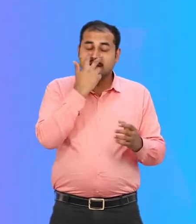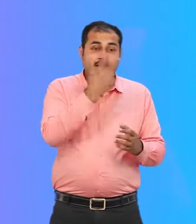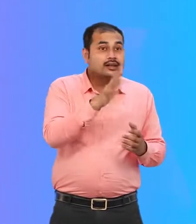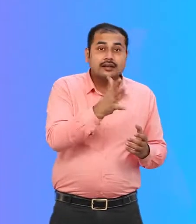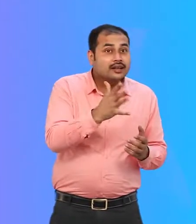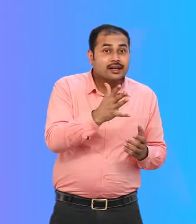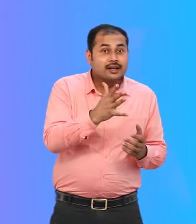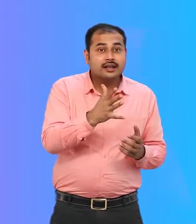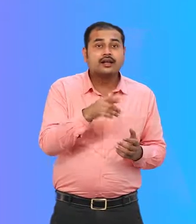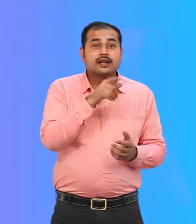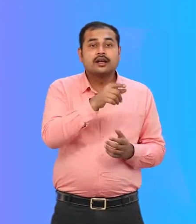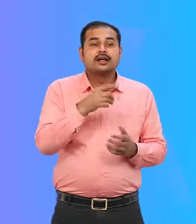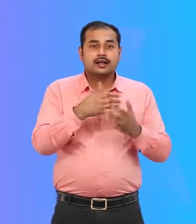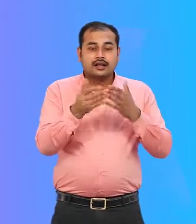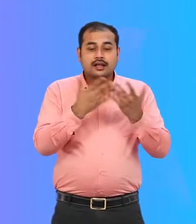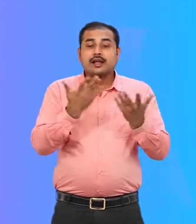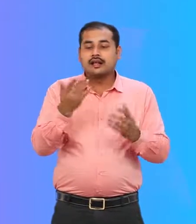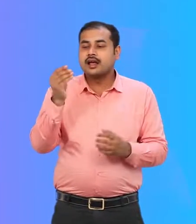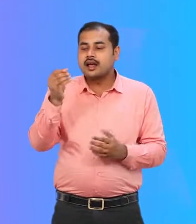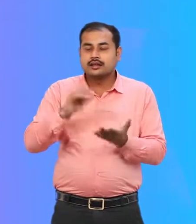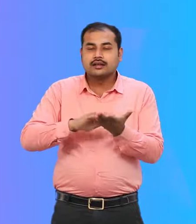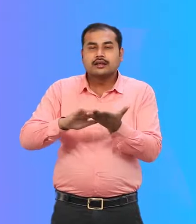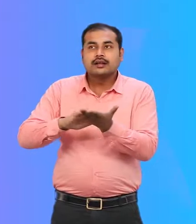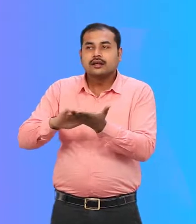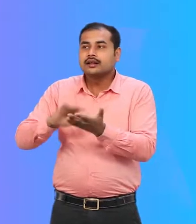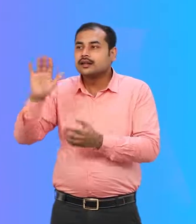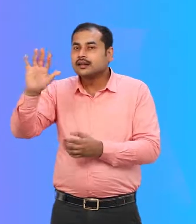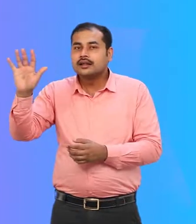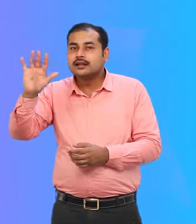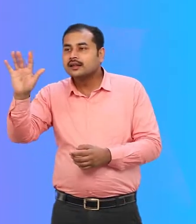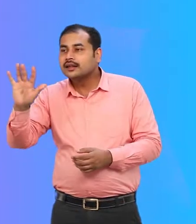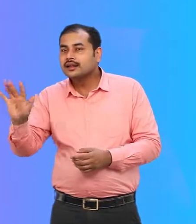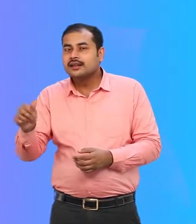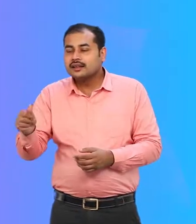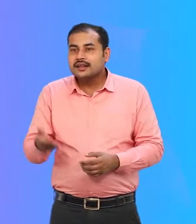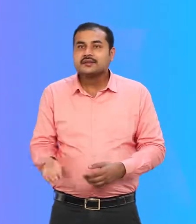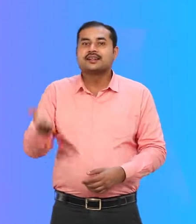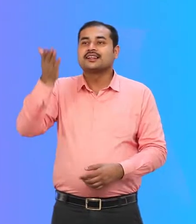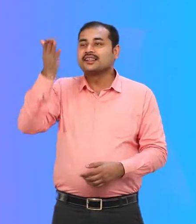सकता तो वह उन्हें छूकर सरलता से लेफ्ट का उपयोग कर सकता है